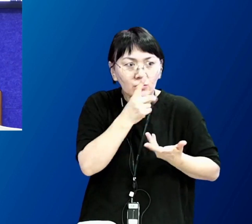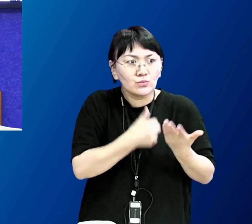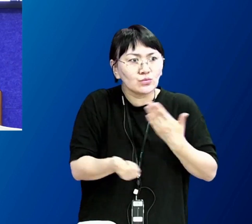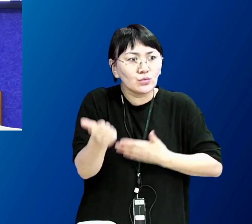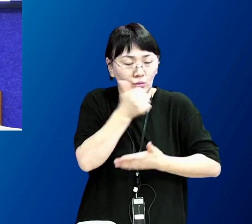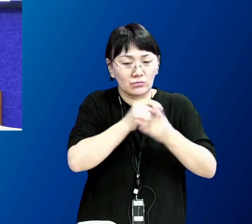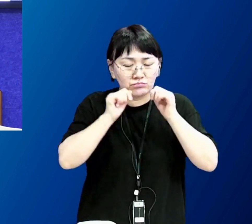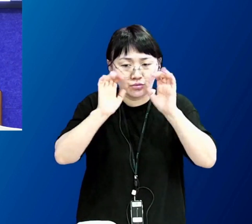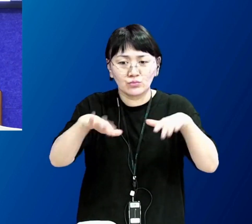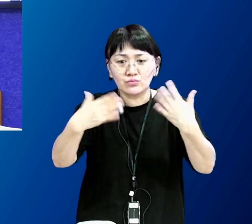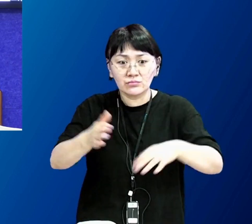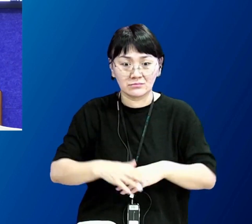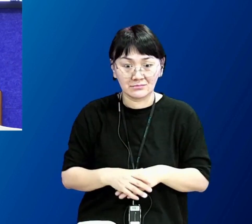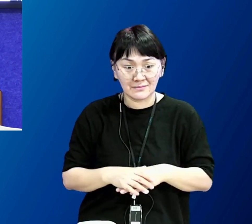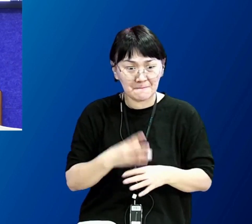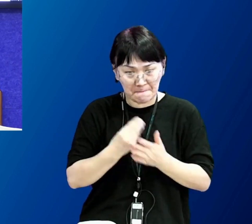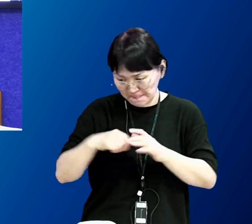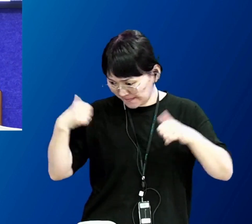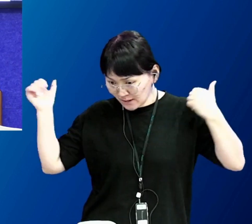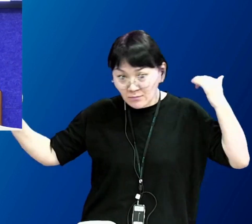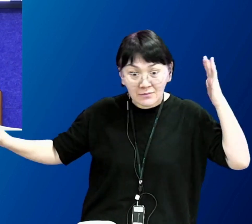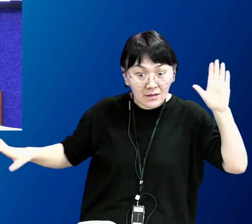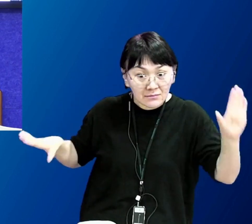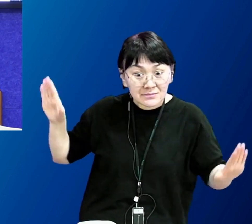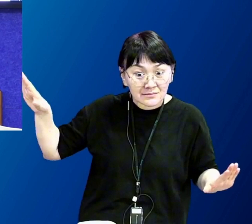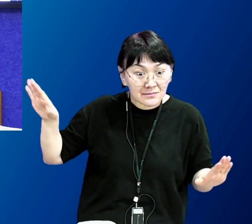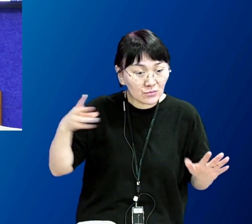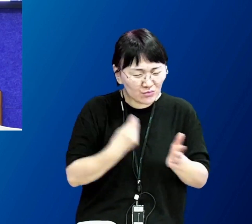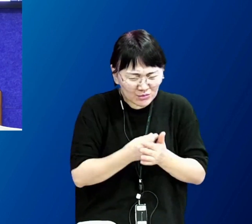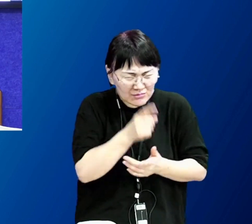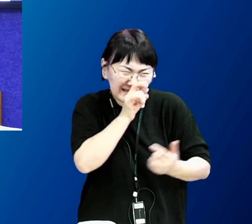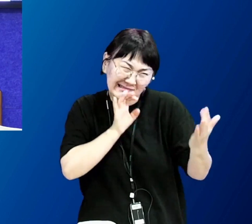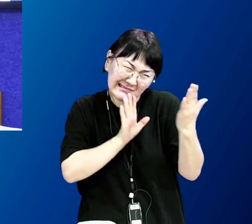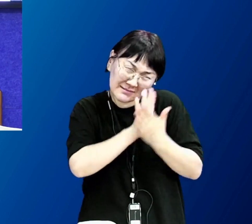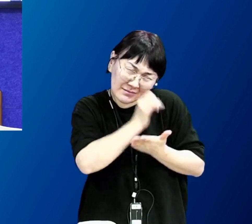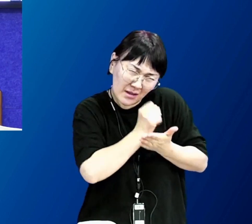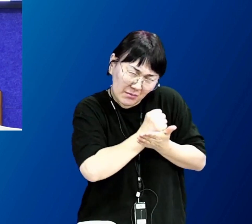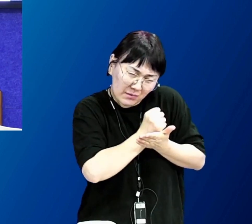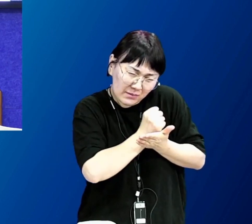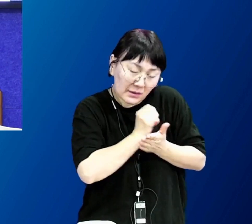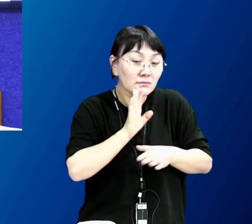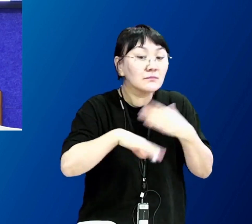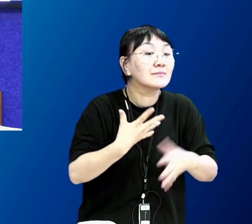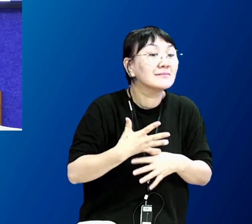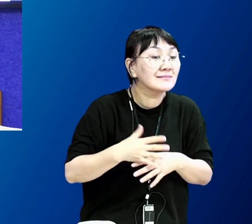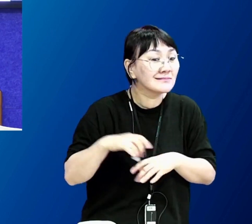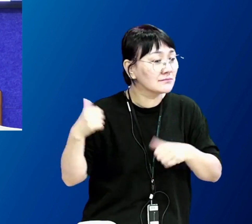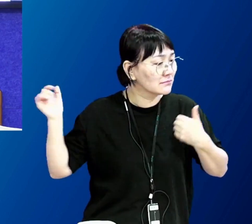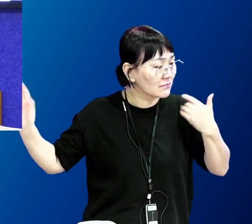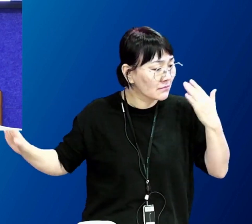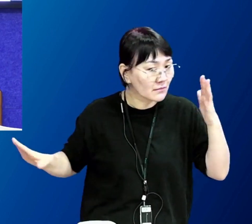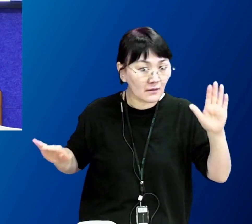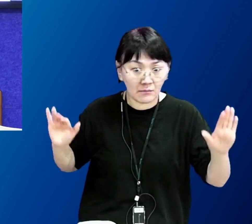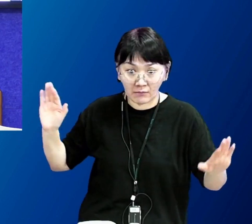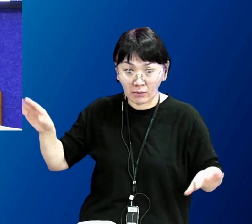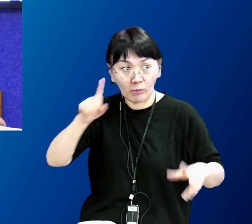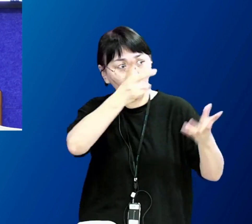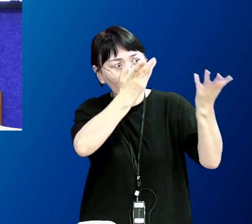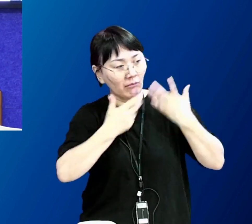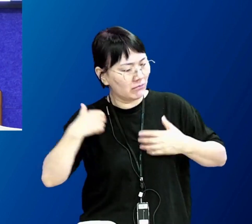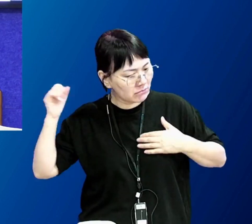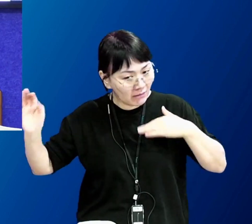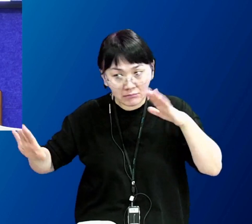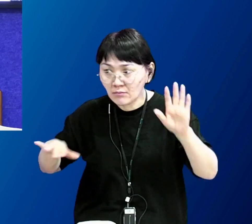тээ. Бивэний хайрлаа гэсэн тэр тушаалыг биелүүлэх үед яах вэ? Эзэн ахан дүүст бүр илүү эзний тэр хайрыг өшөө илүү